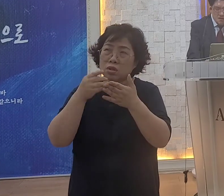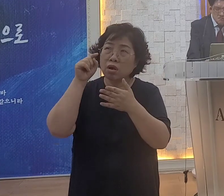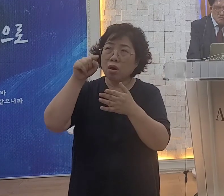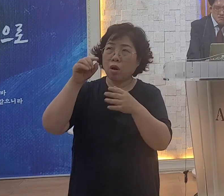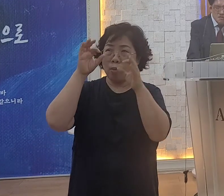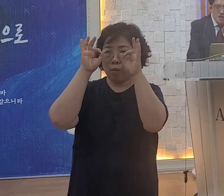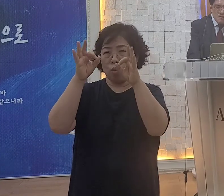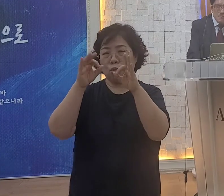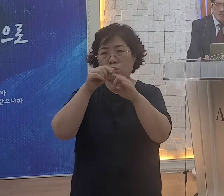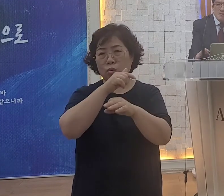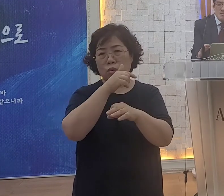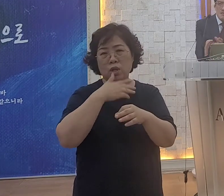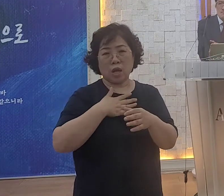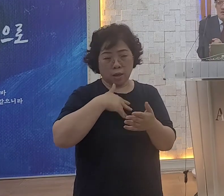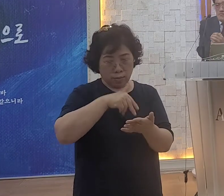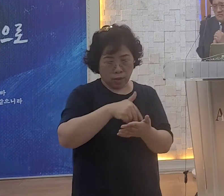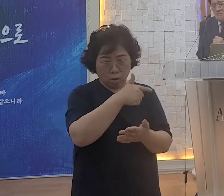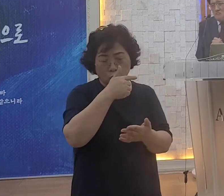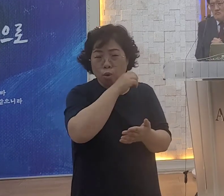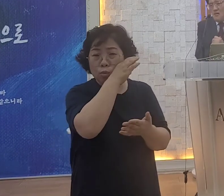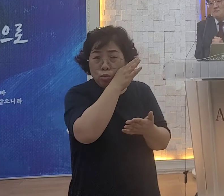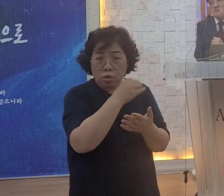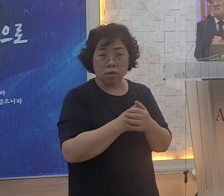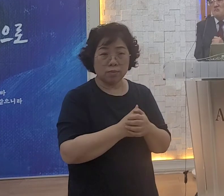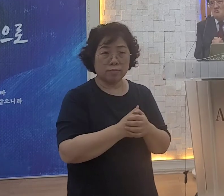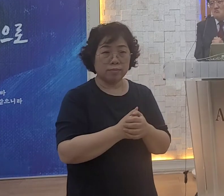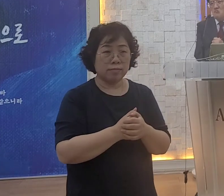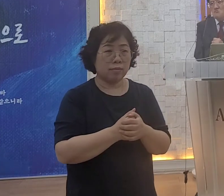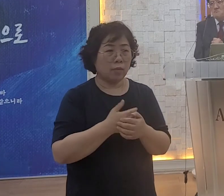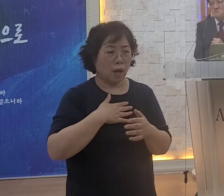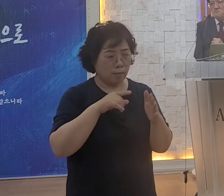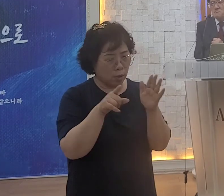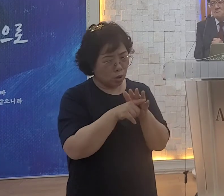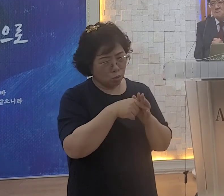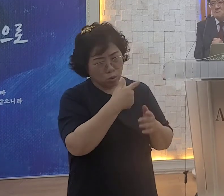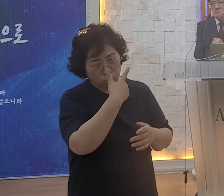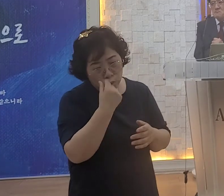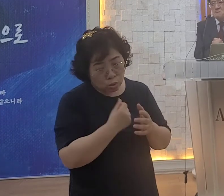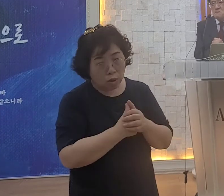이것을 나에게 주셨는데 하나님이 우리를 아시잖아요. 나는 믿음도 없고